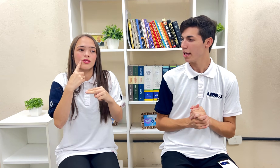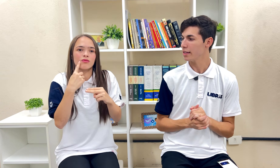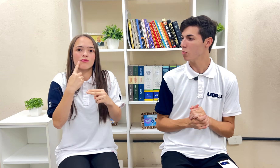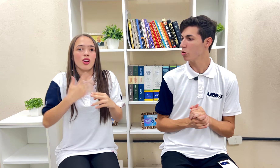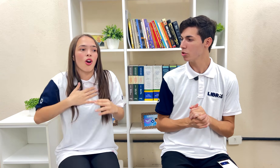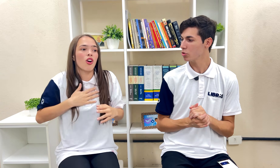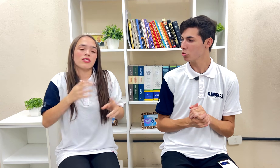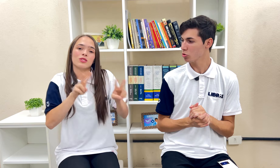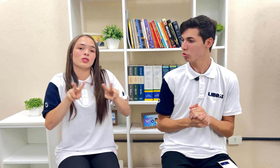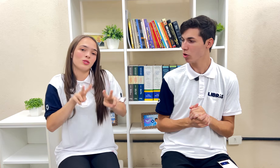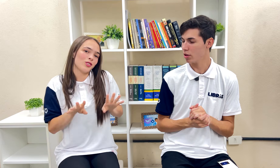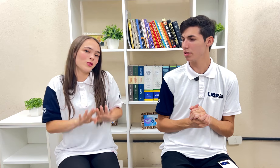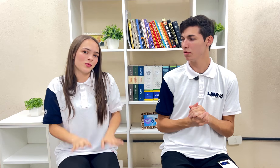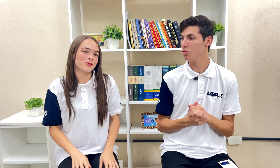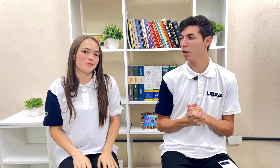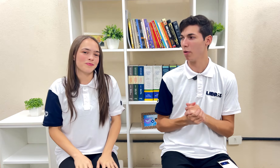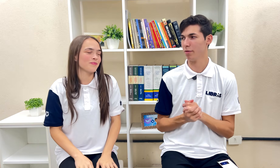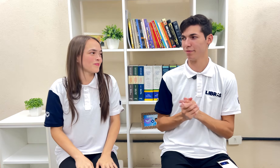Então, por isso que o surdo gosta do visual.